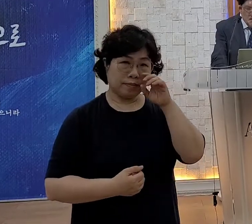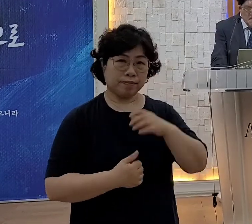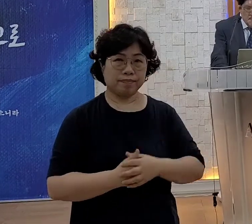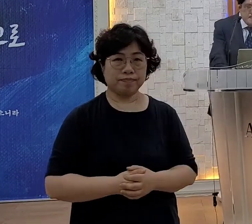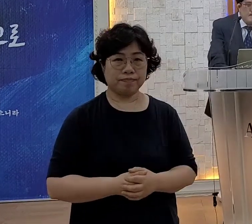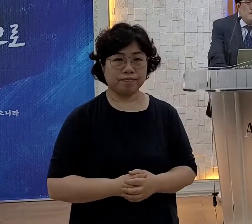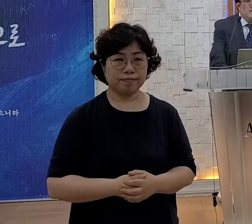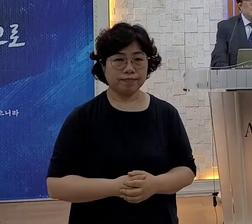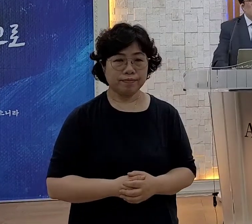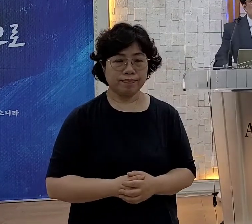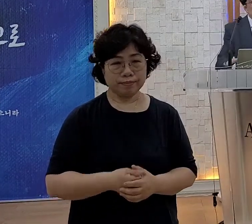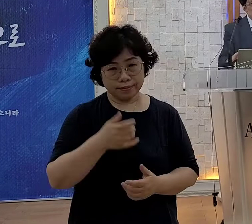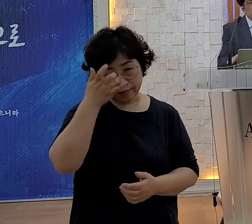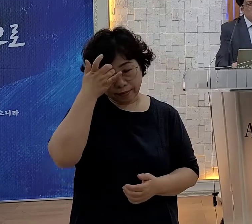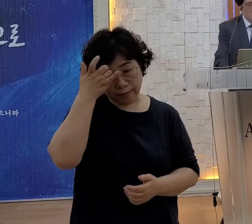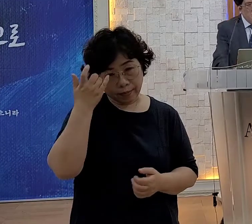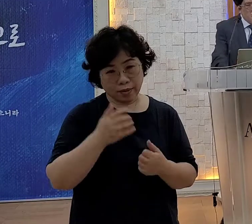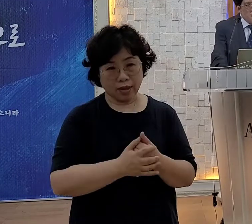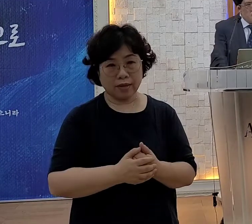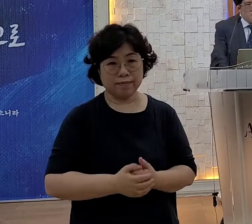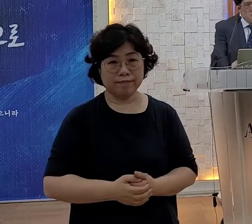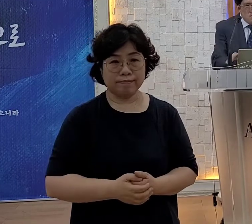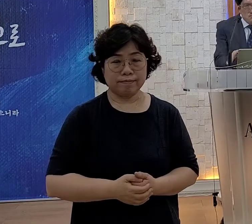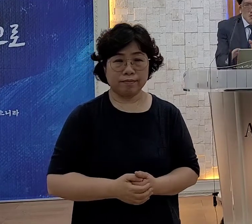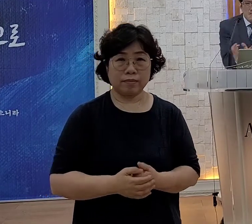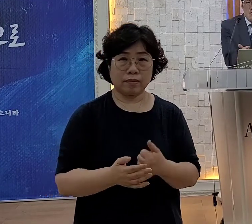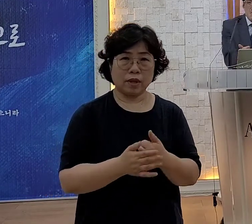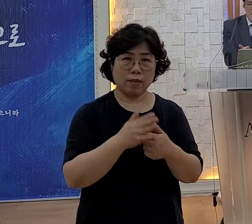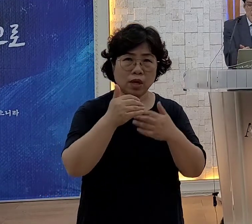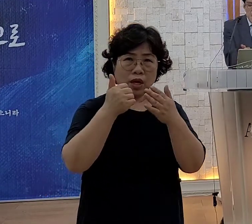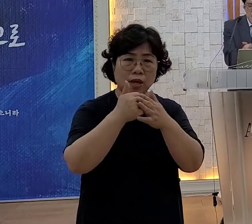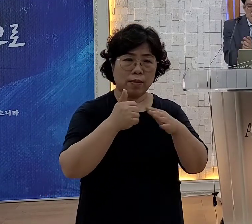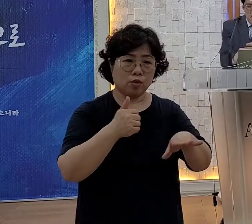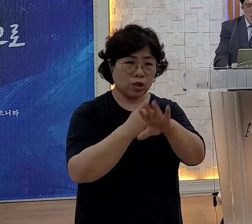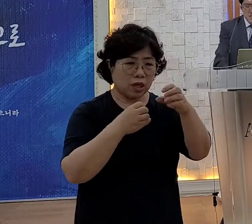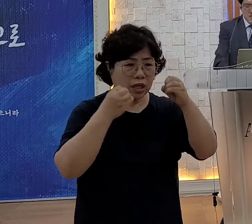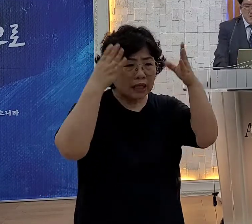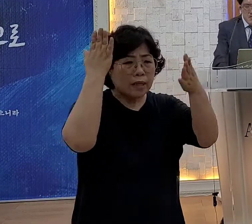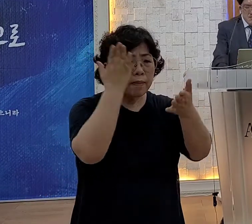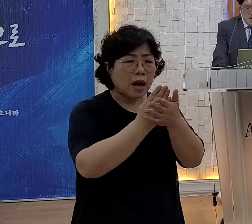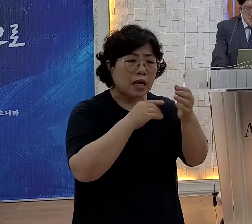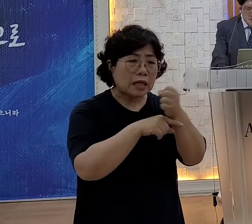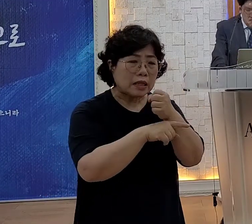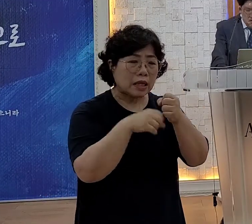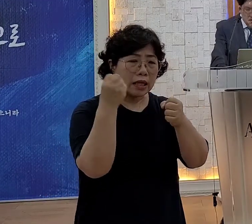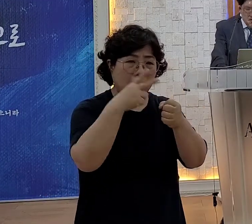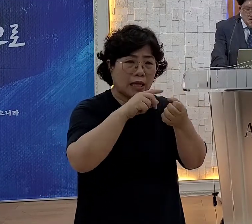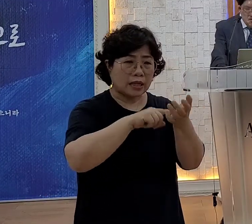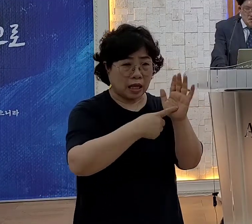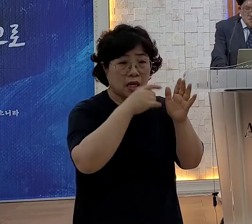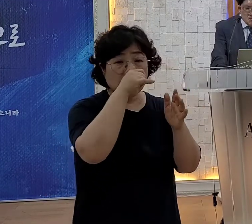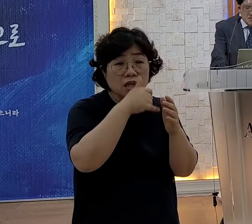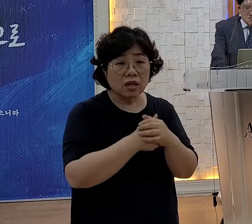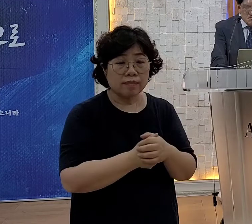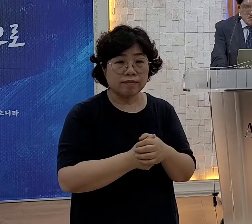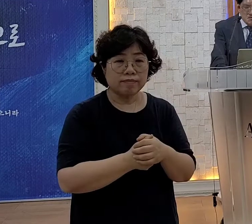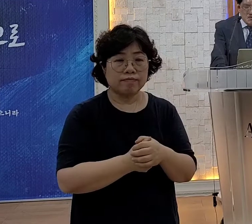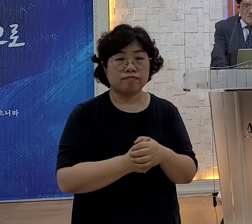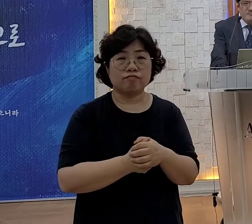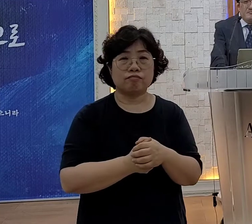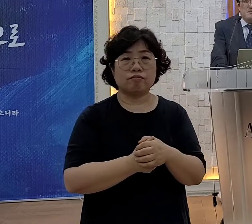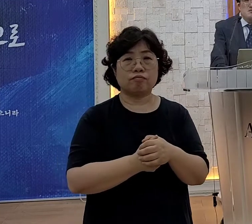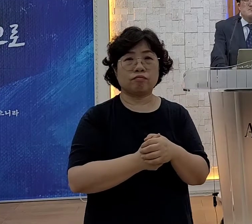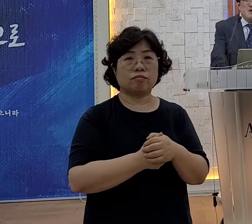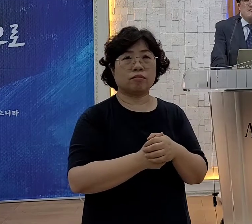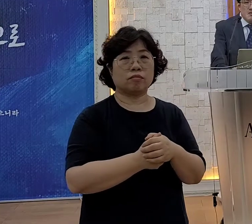있느냐? 그래서 이거 잊어버릴까봐 하나님께서 오늘 또 우리에게 말씀합니다. 우리의 형편을 다시 정확하게 꼬집어주고